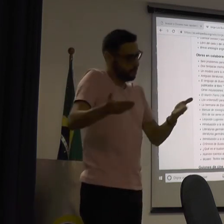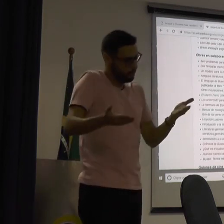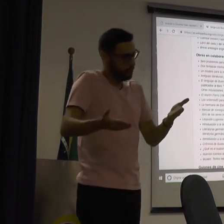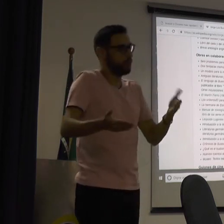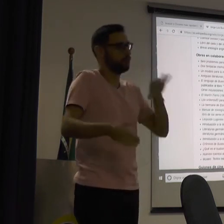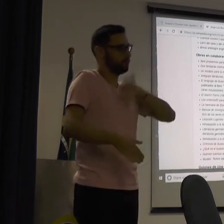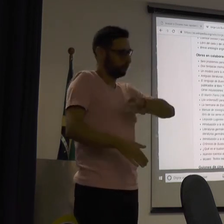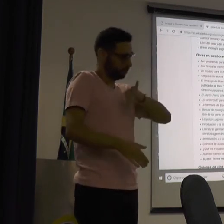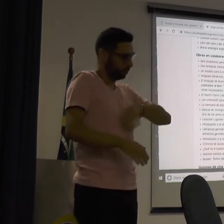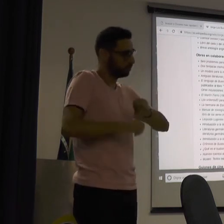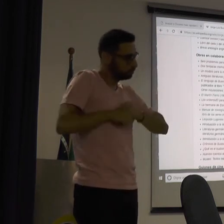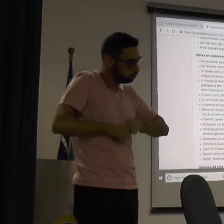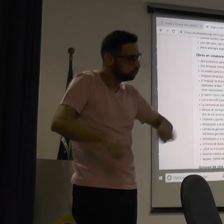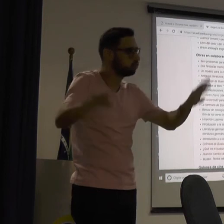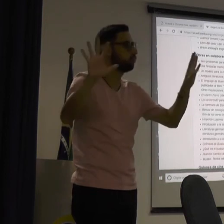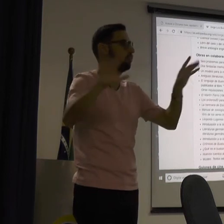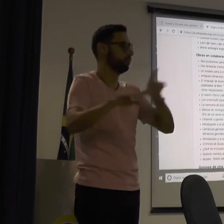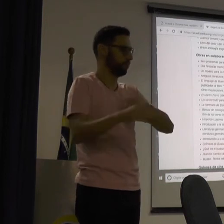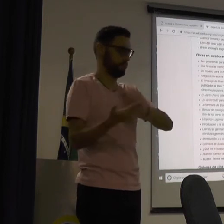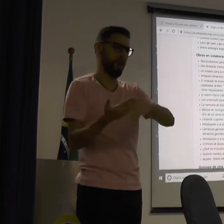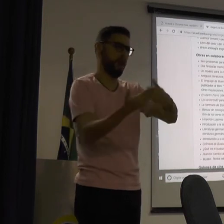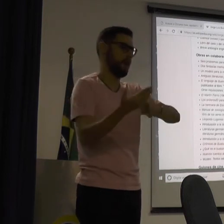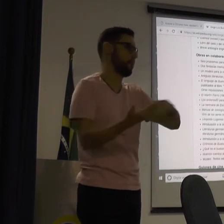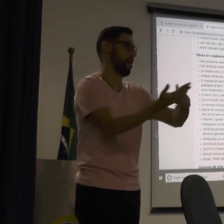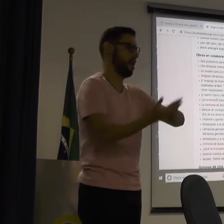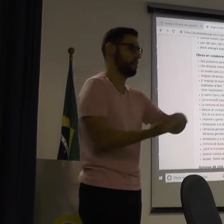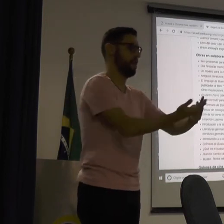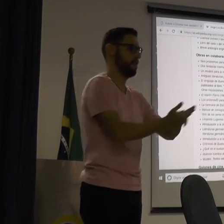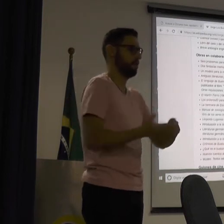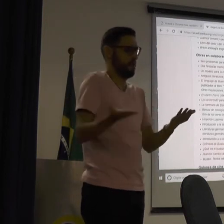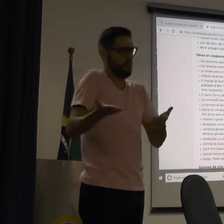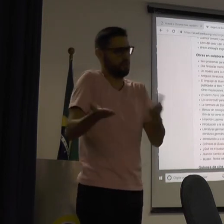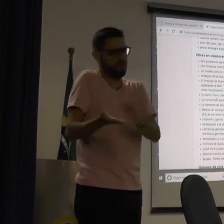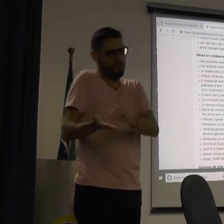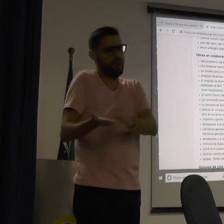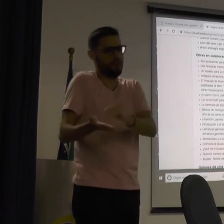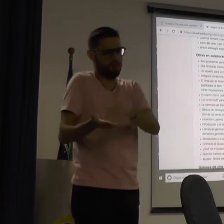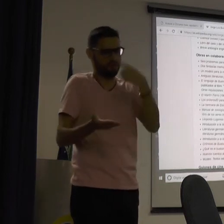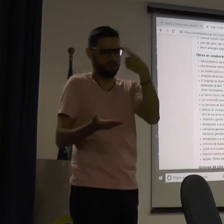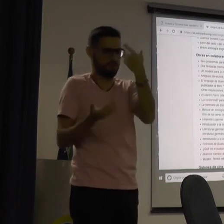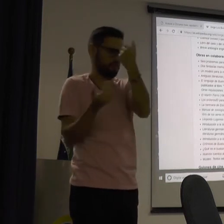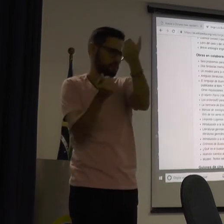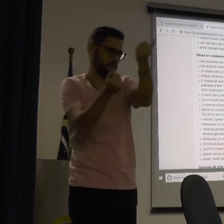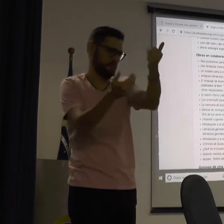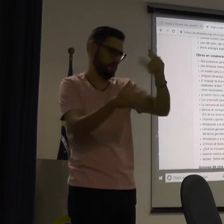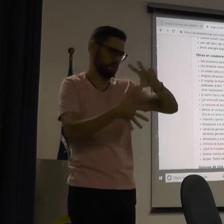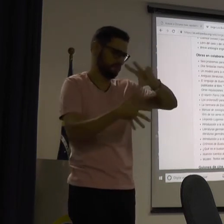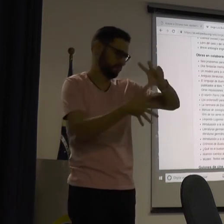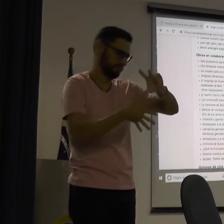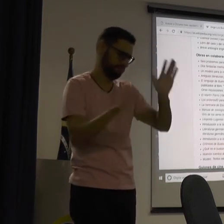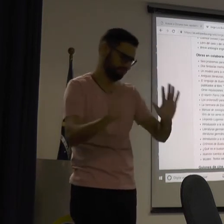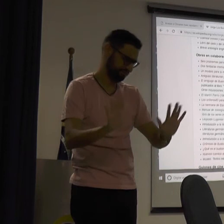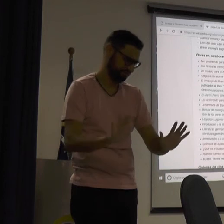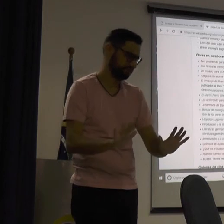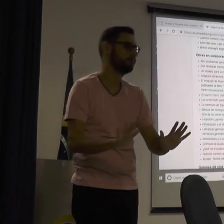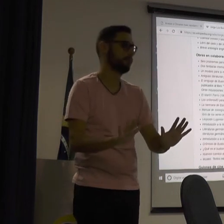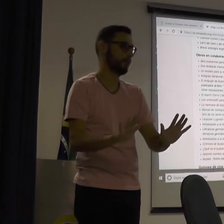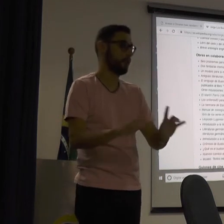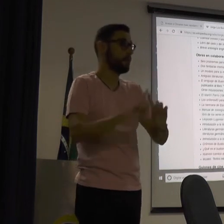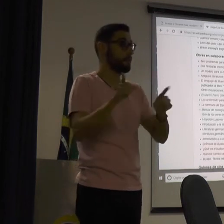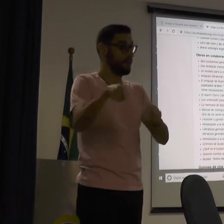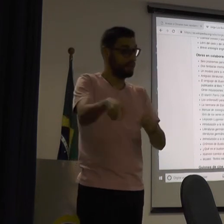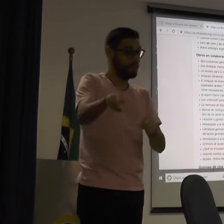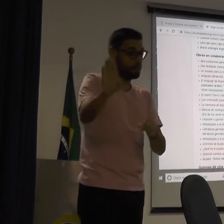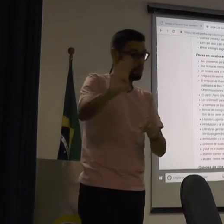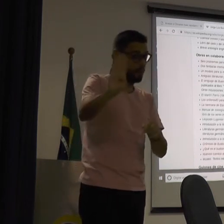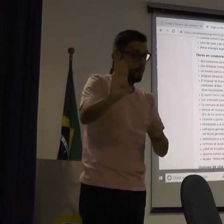brasileira é mais dinâmica e traduz mais do que a indústria dos países hispânicos. Mas acho que ele